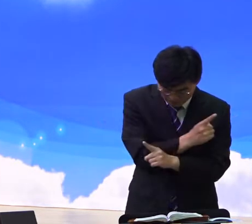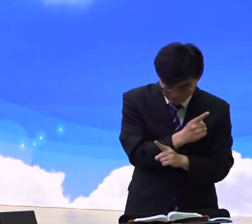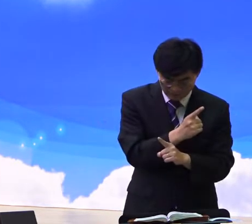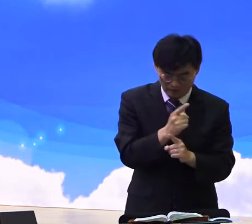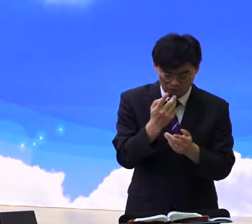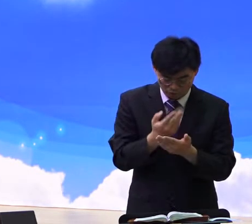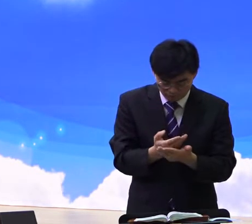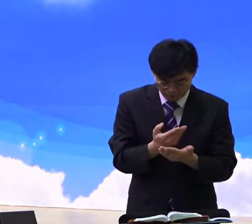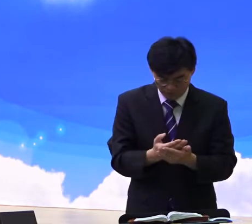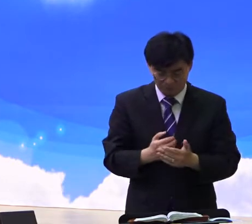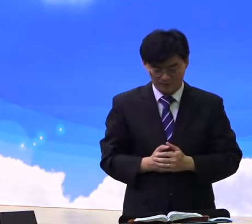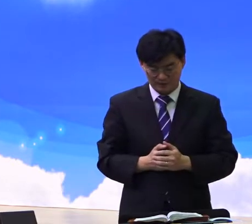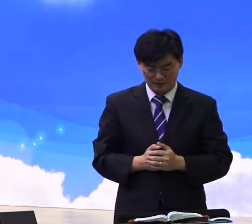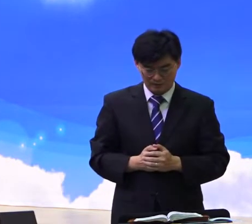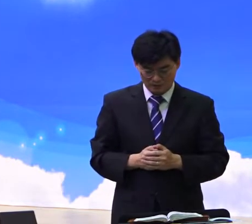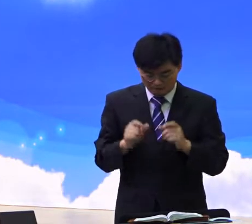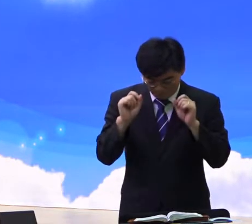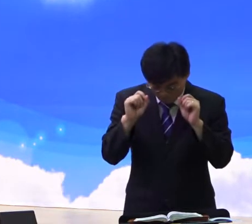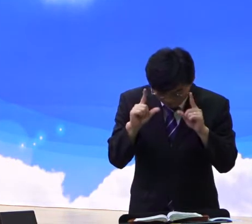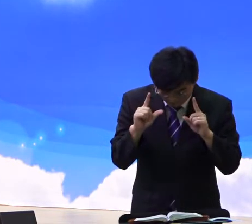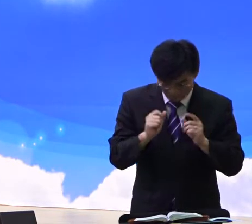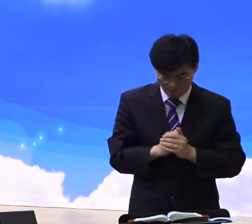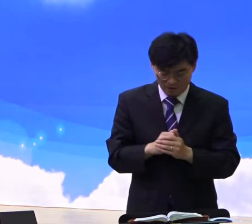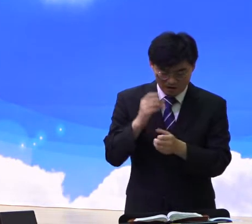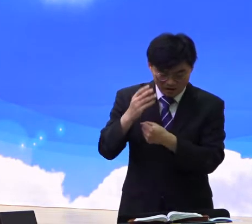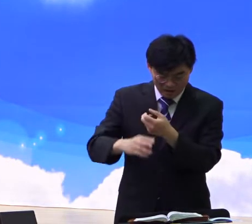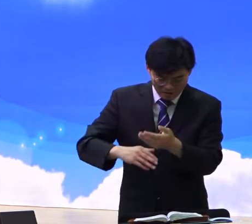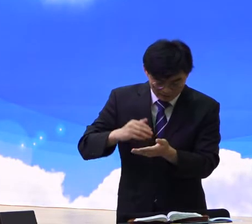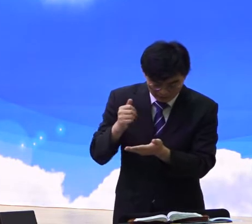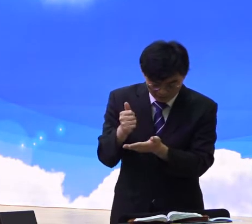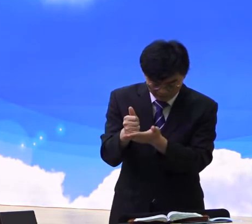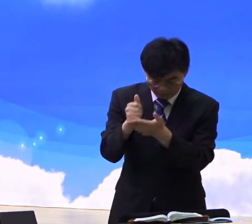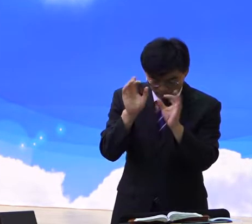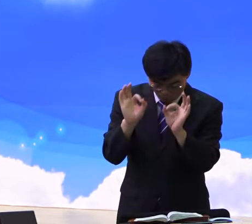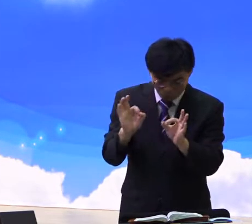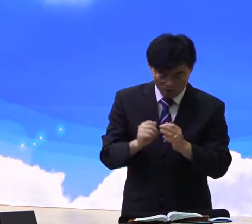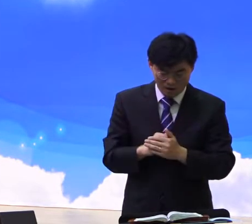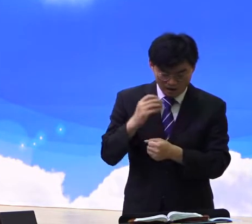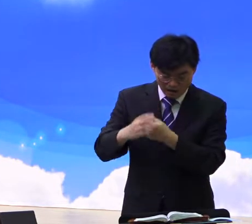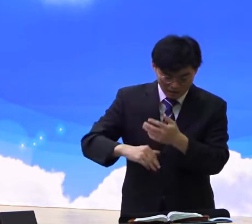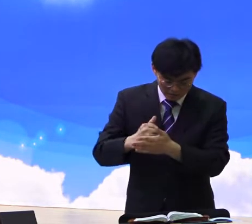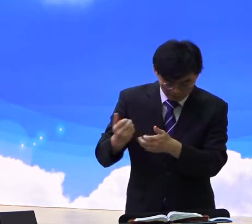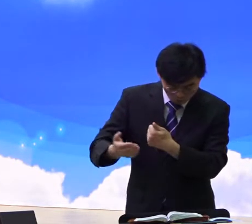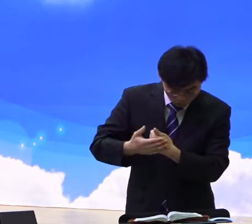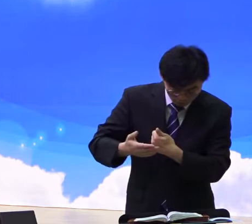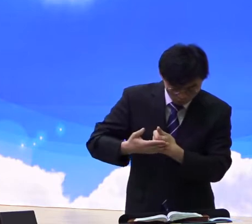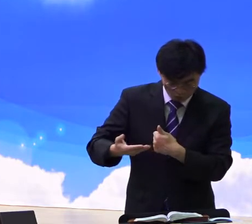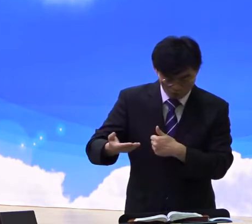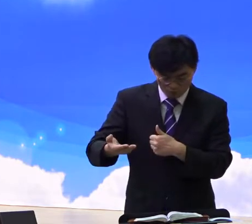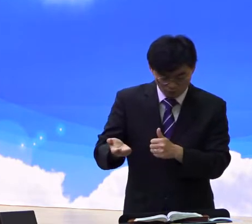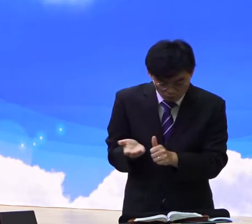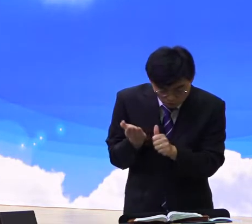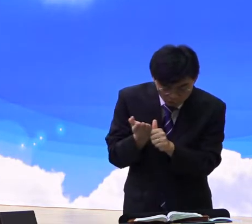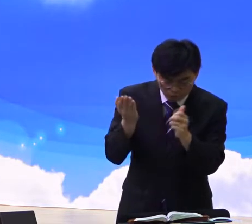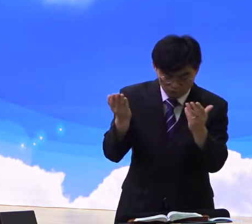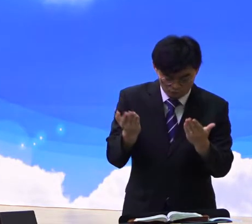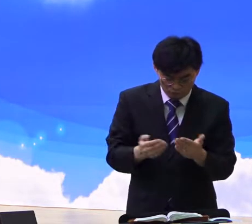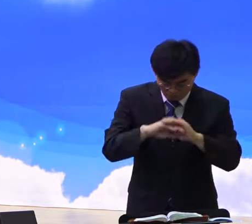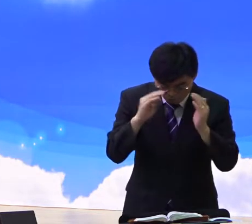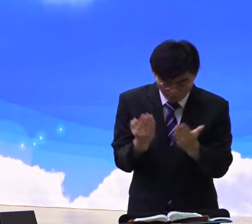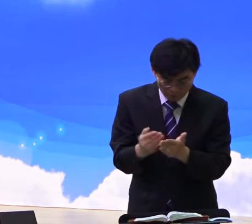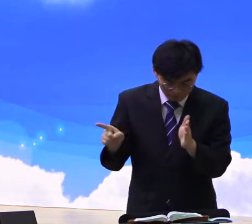저 들판에 이름없이 피어나는 꽃들도 하나님이 입히시고 먹이시는데 하나님의 자녀라고 하는